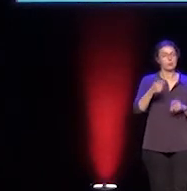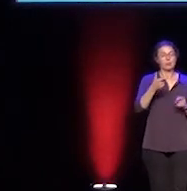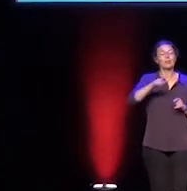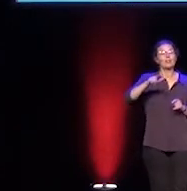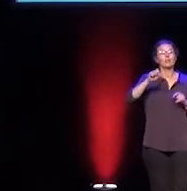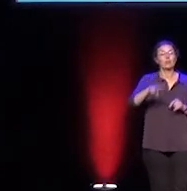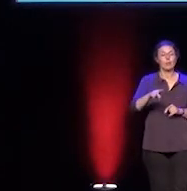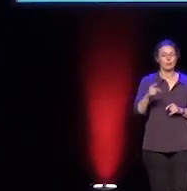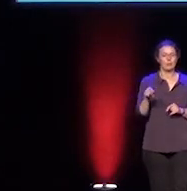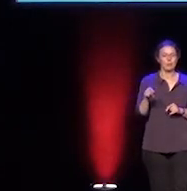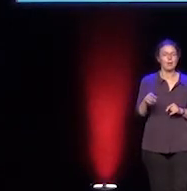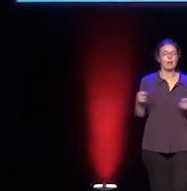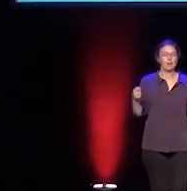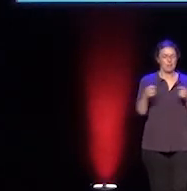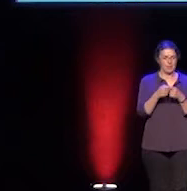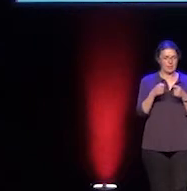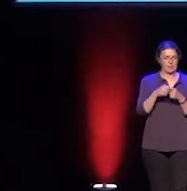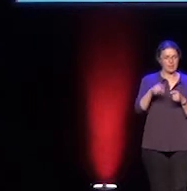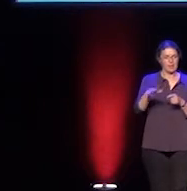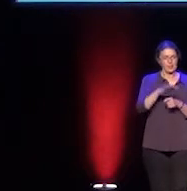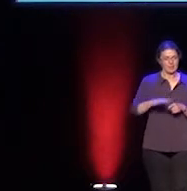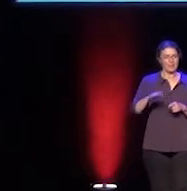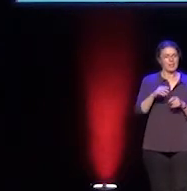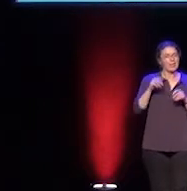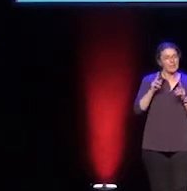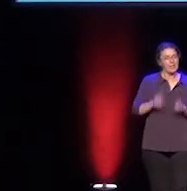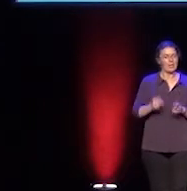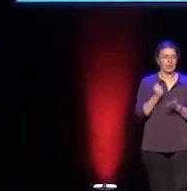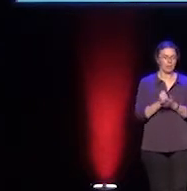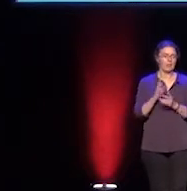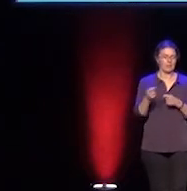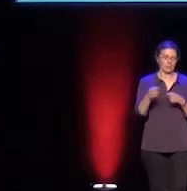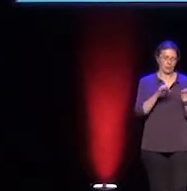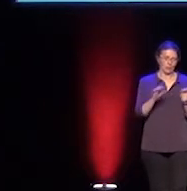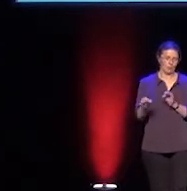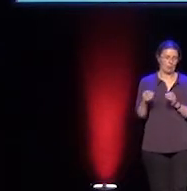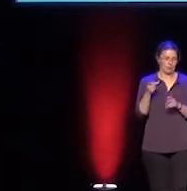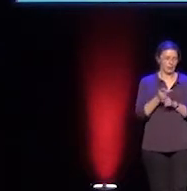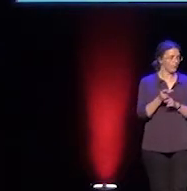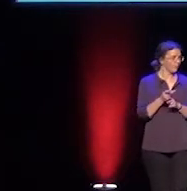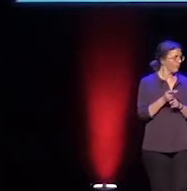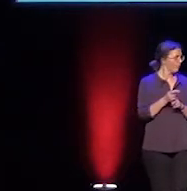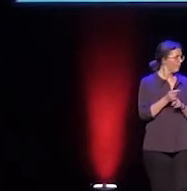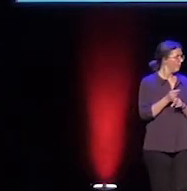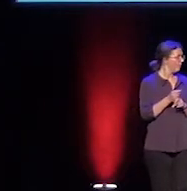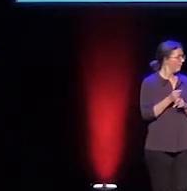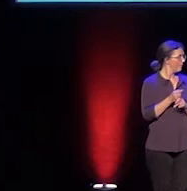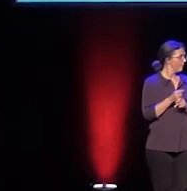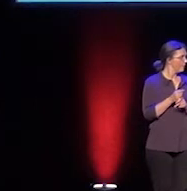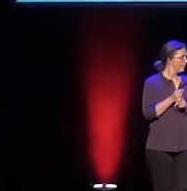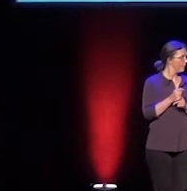2012 unsere Mitglieder im Bezirk ehrenamtlich als Geschäftsführer vertreten. Welcher Bezirk war das?